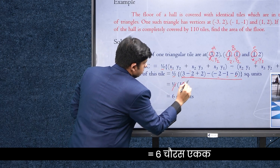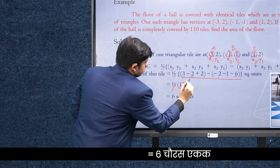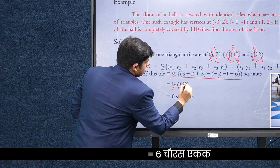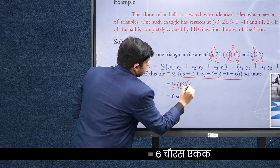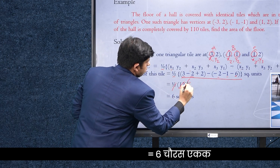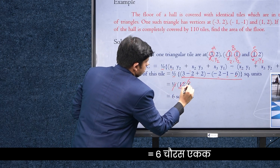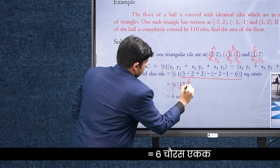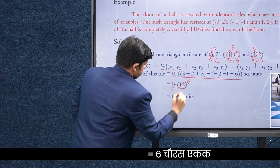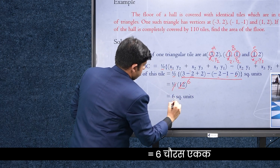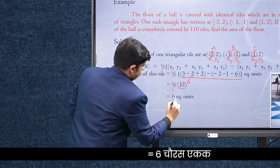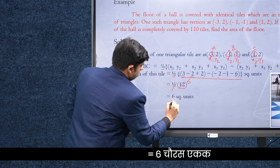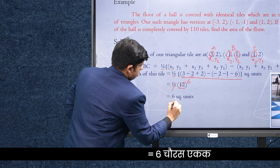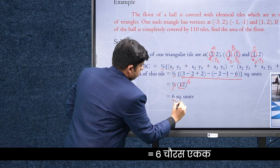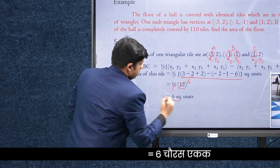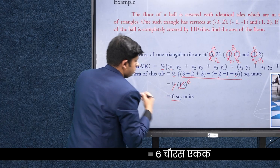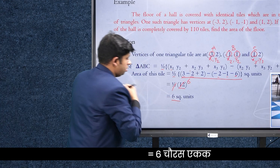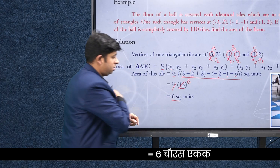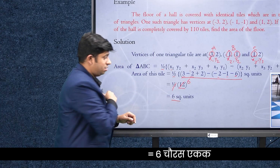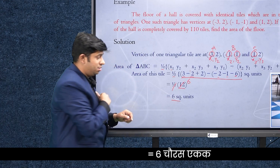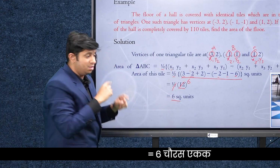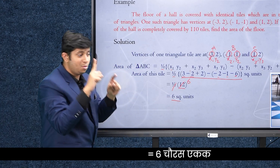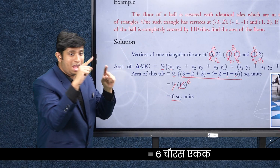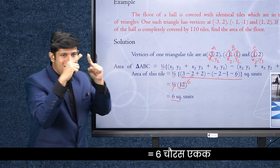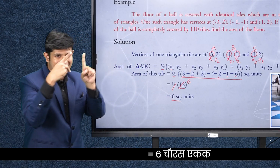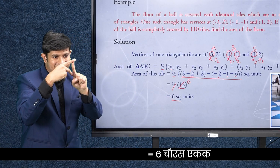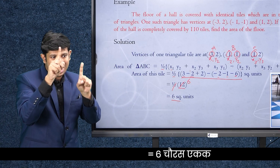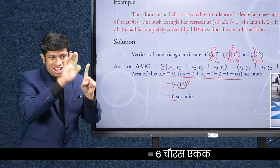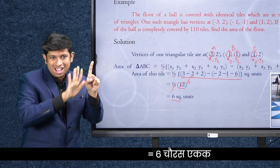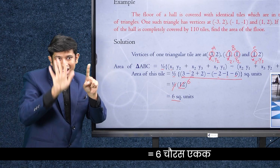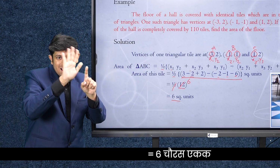इक्वल्स टू 6 चौरस 1